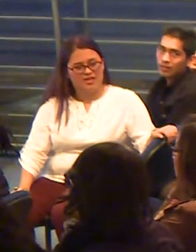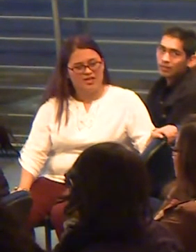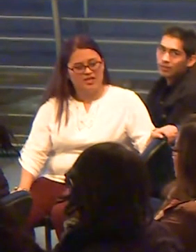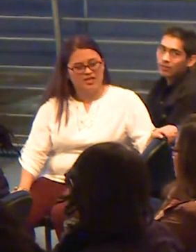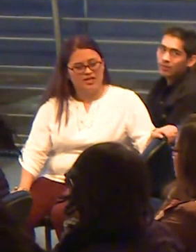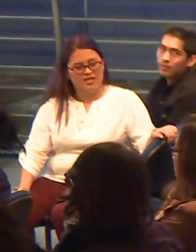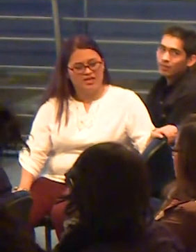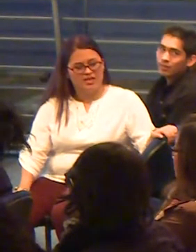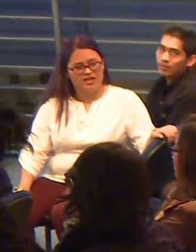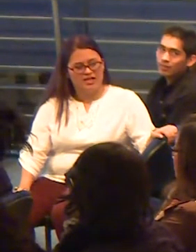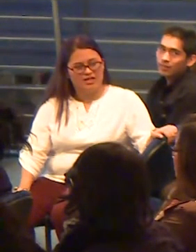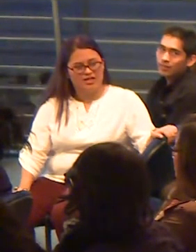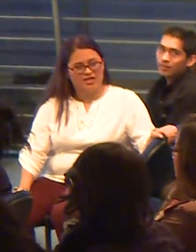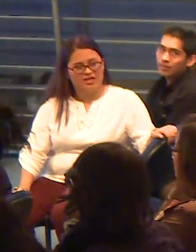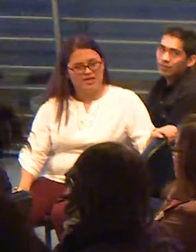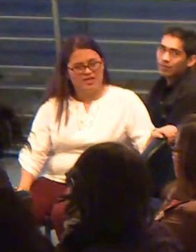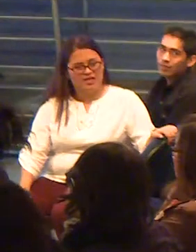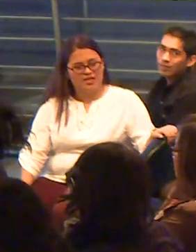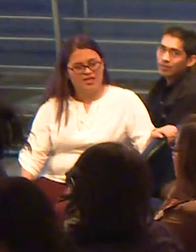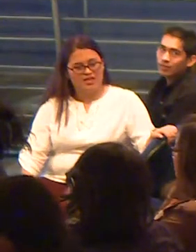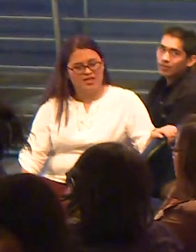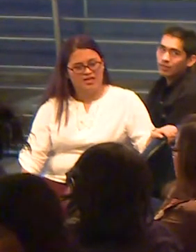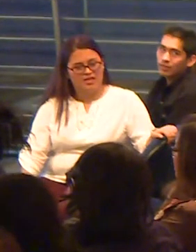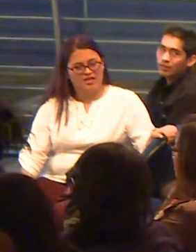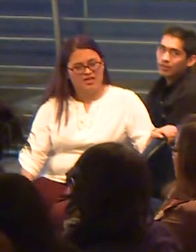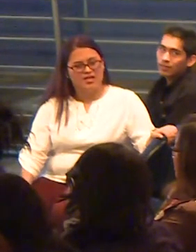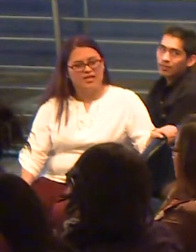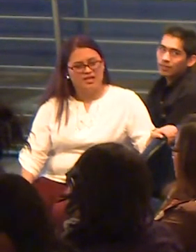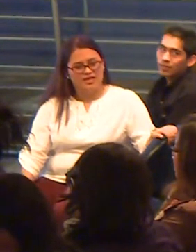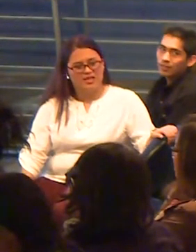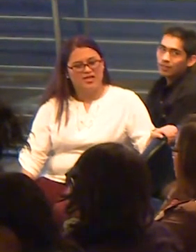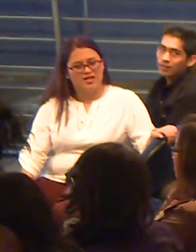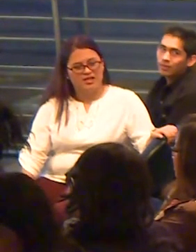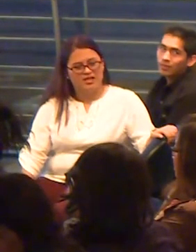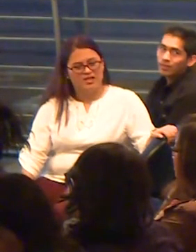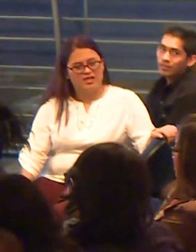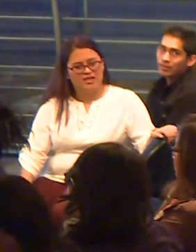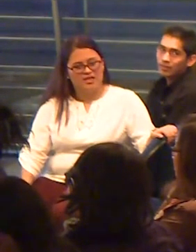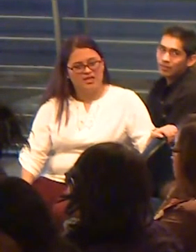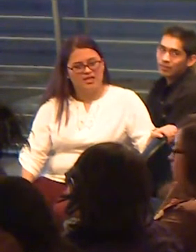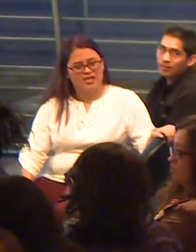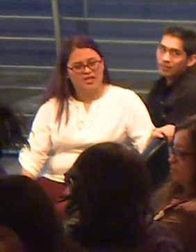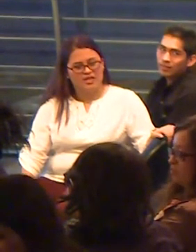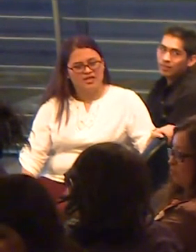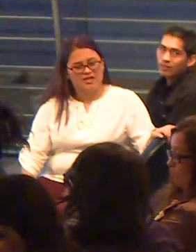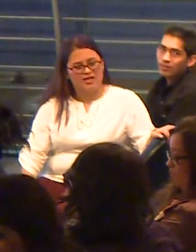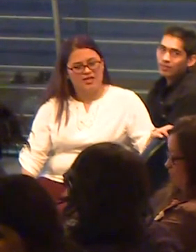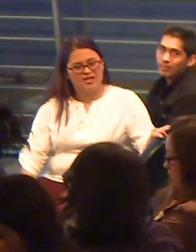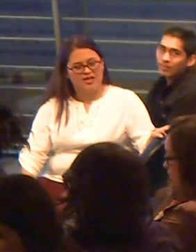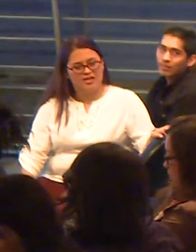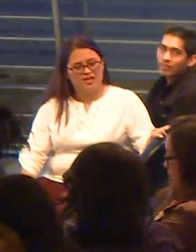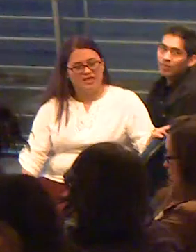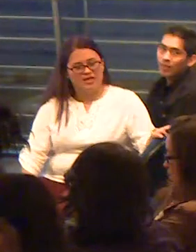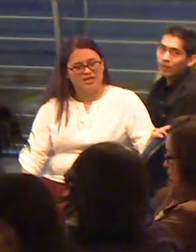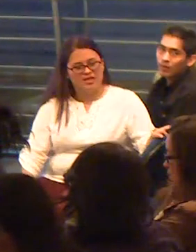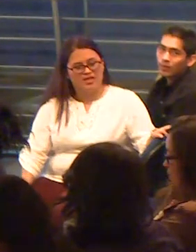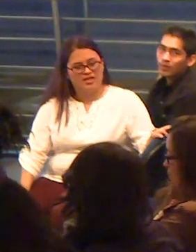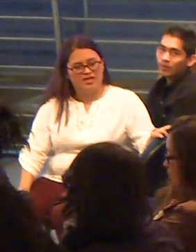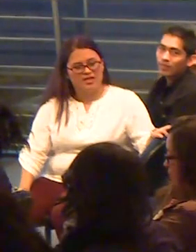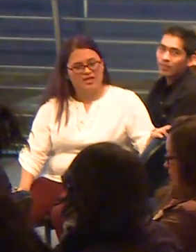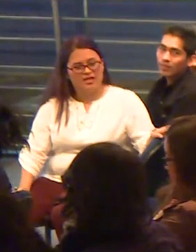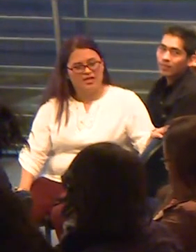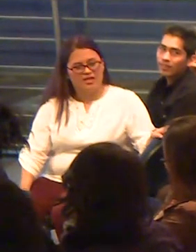está la expresión de todos, de cada uno, pero en un